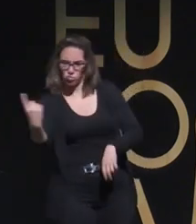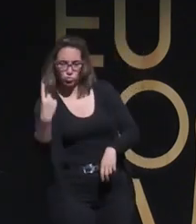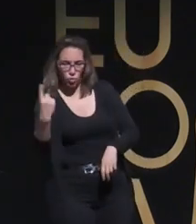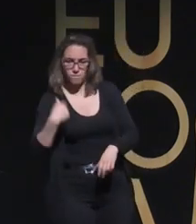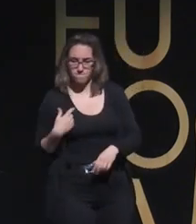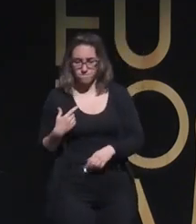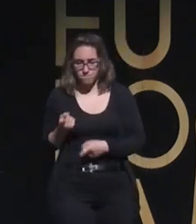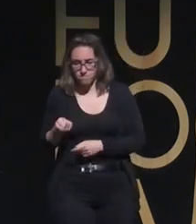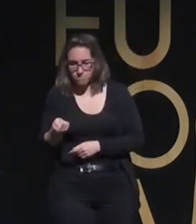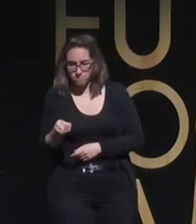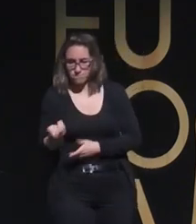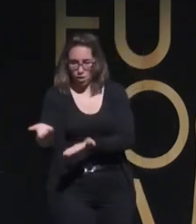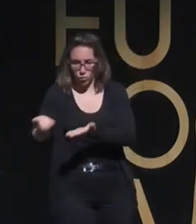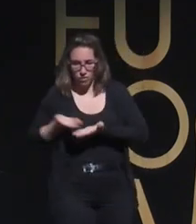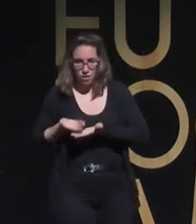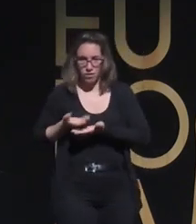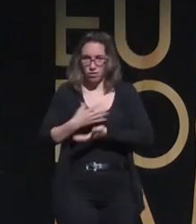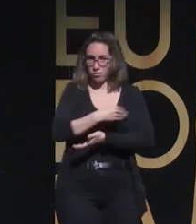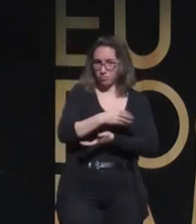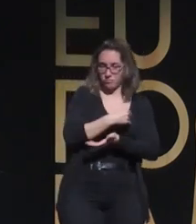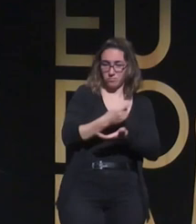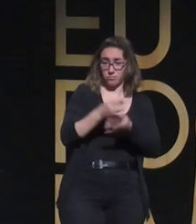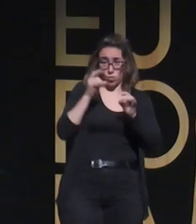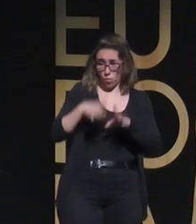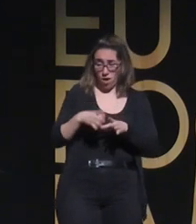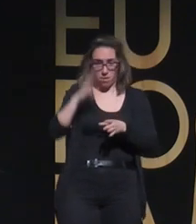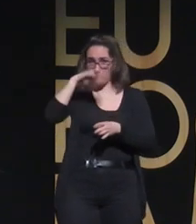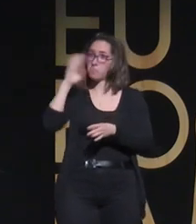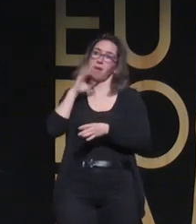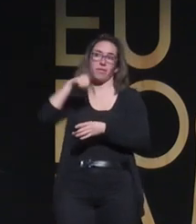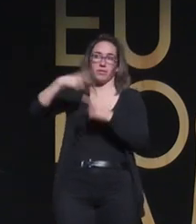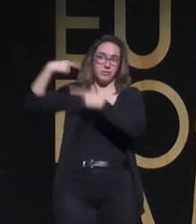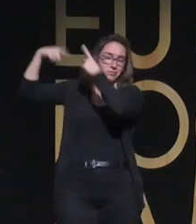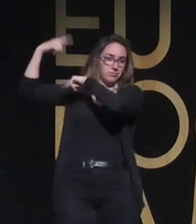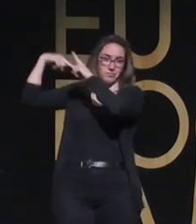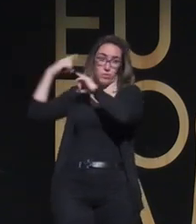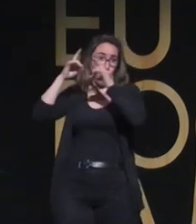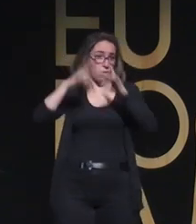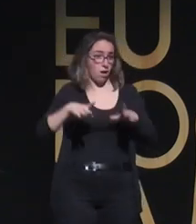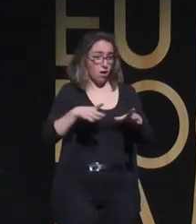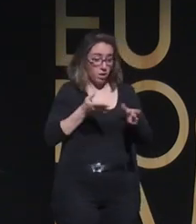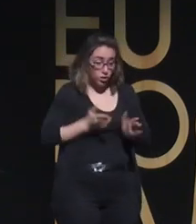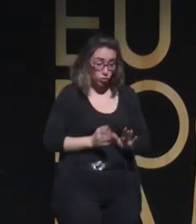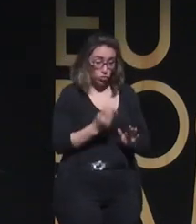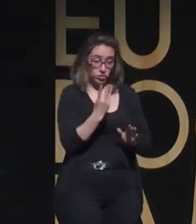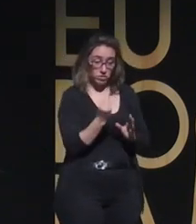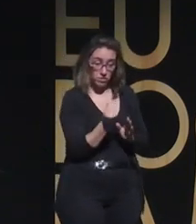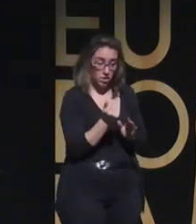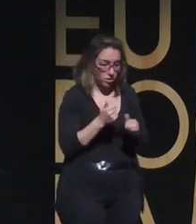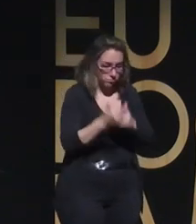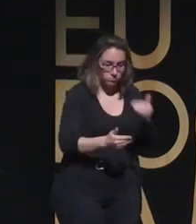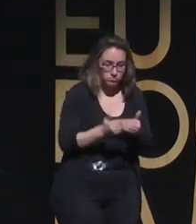mame. Los siete son de la misma madre y del mismo padre, yeah. Porque son tan diferentes. En los tres primeros días de vida, ya. Hay un punto que es el temperamento y